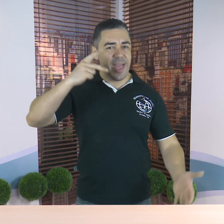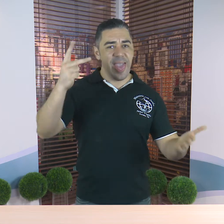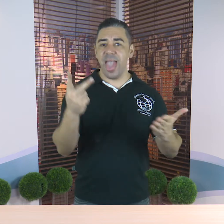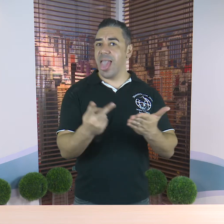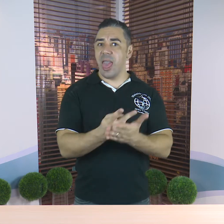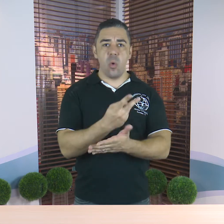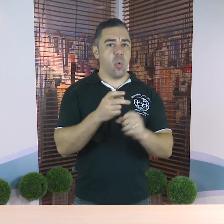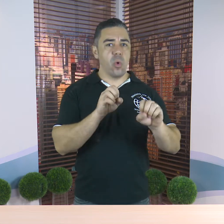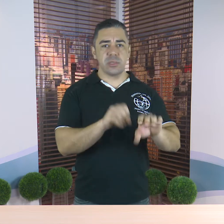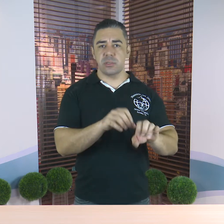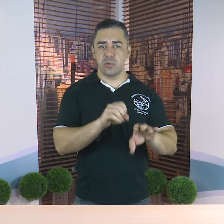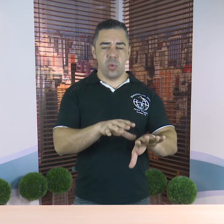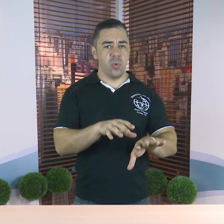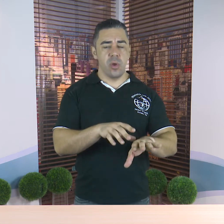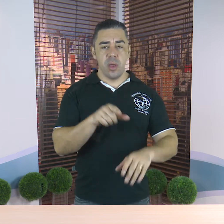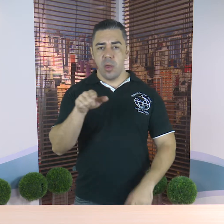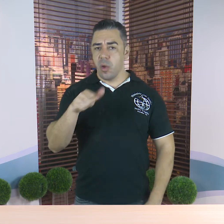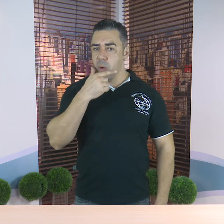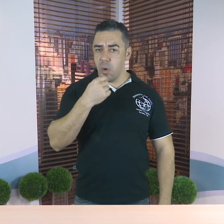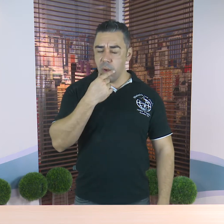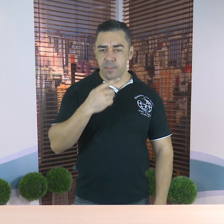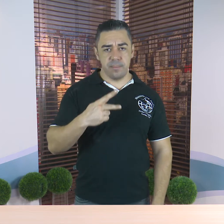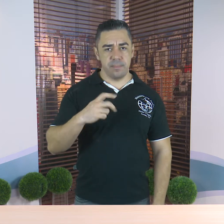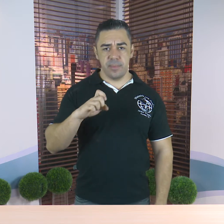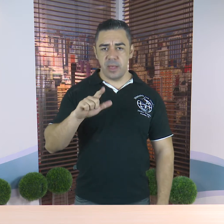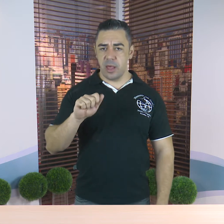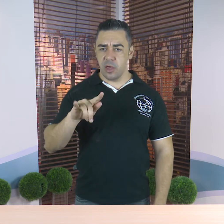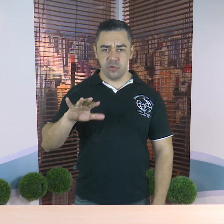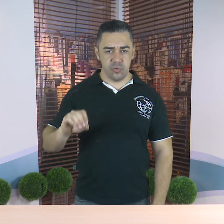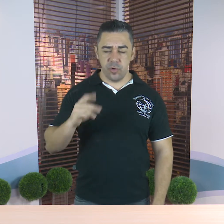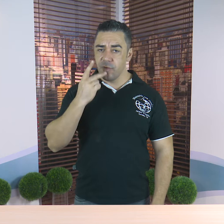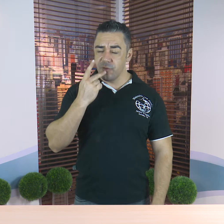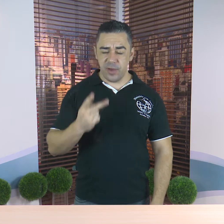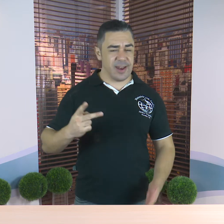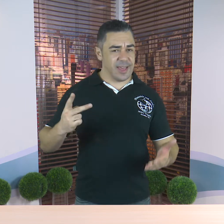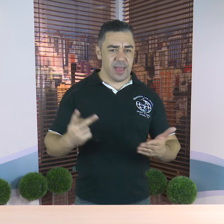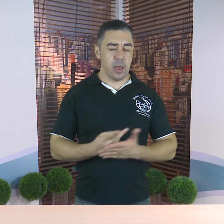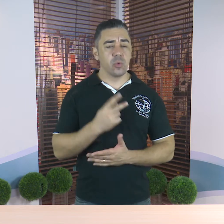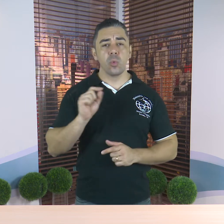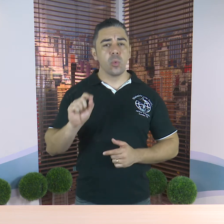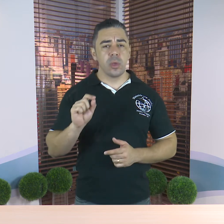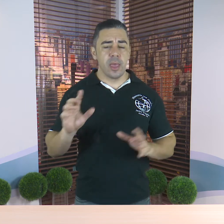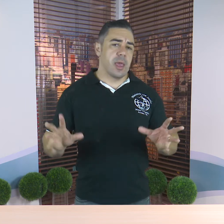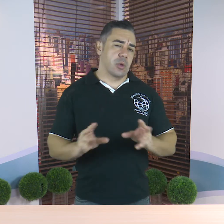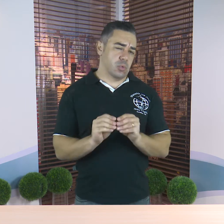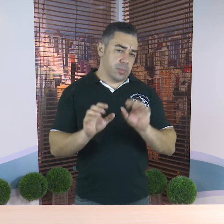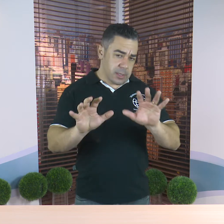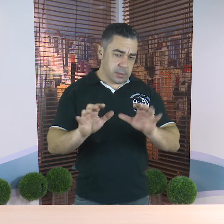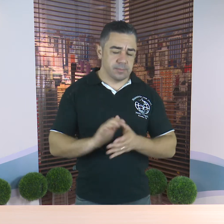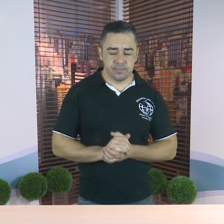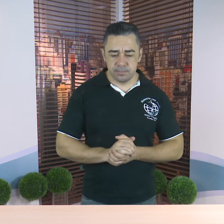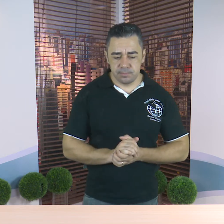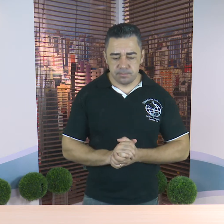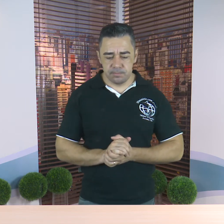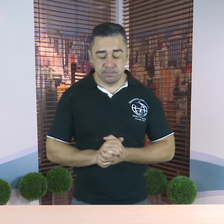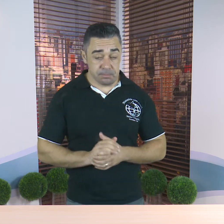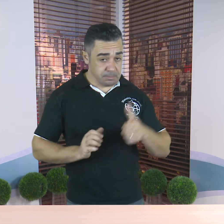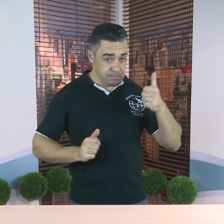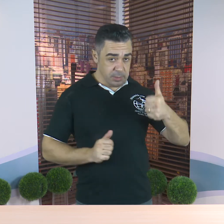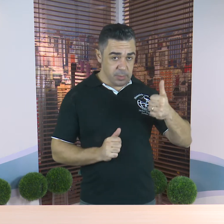As heresias de Pelágio e seu discípulo Celestio podem ser assim resumidas. 1. Adão foi